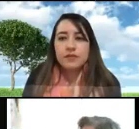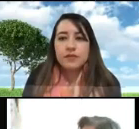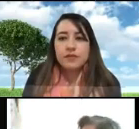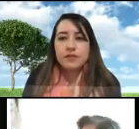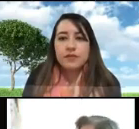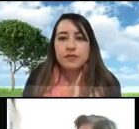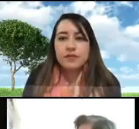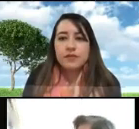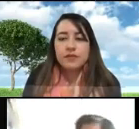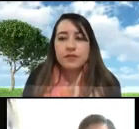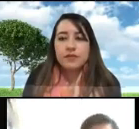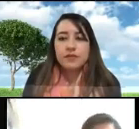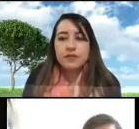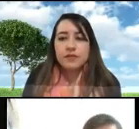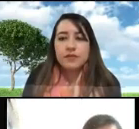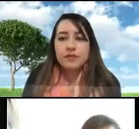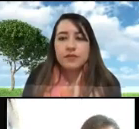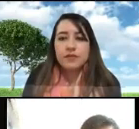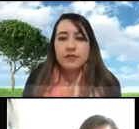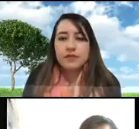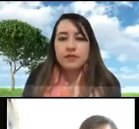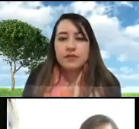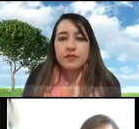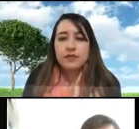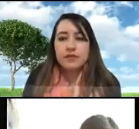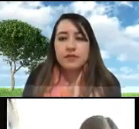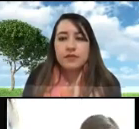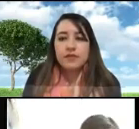La respuesta correcta es